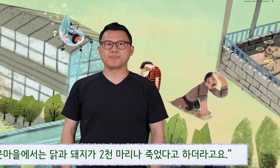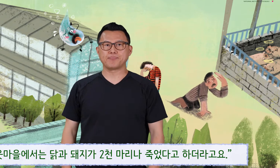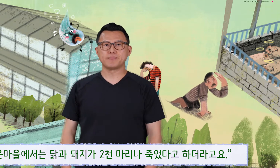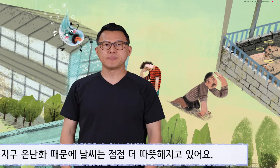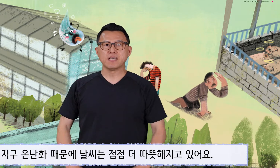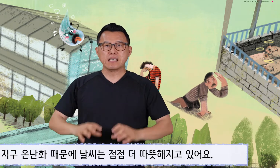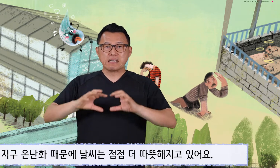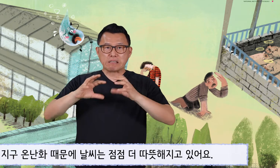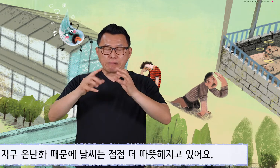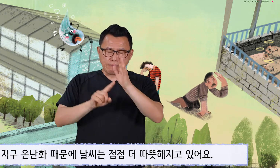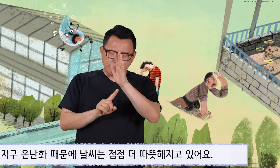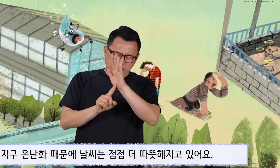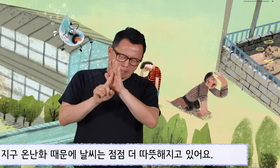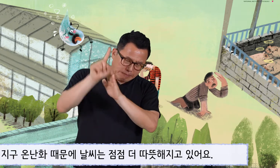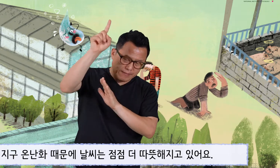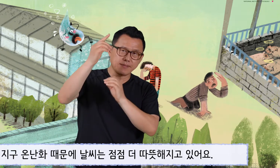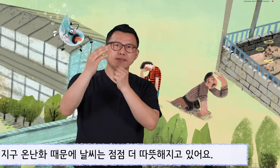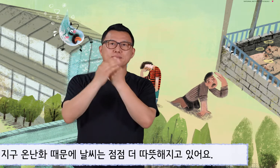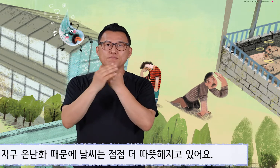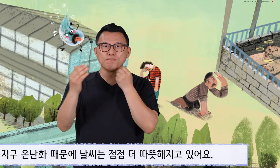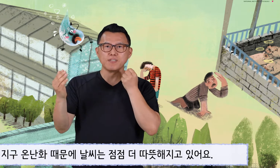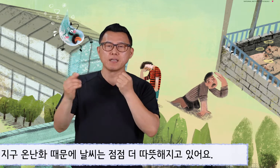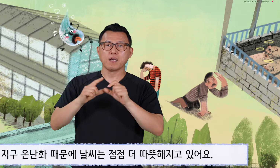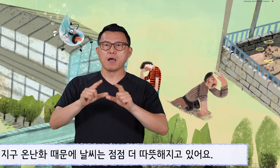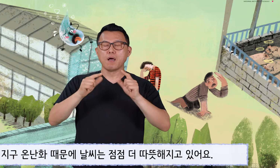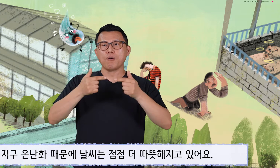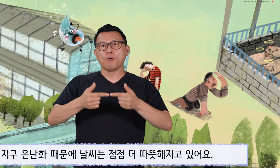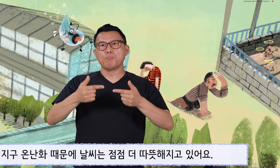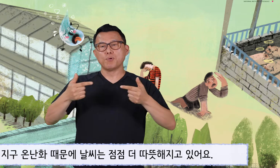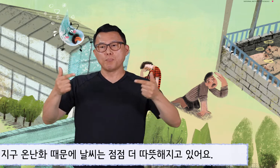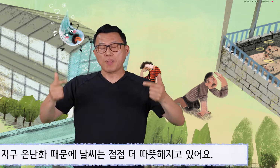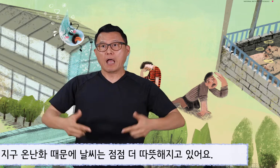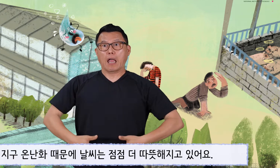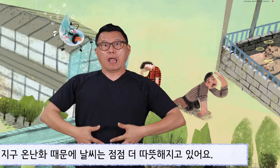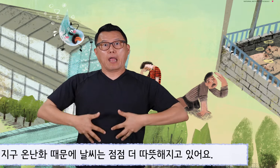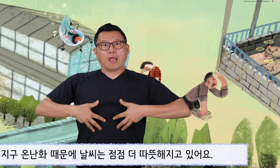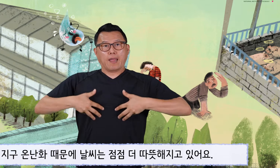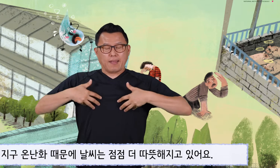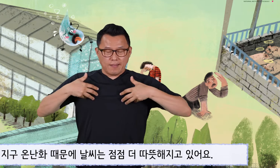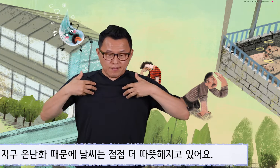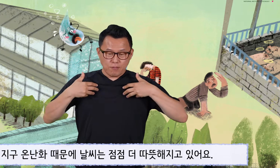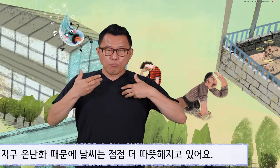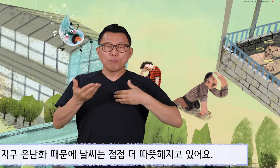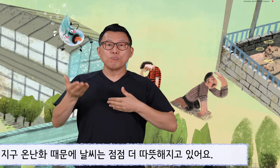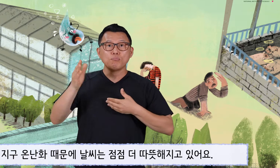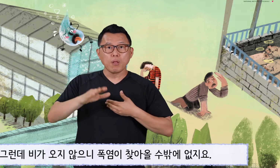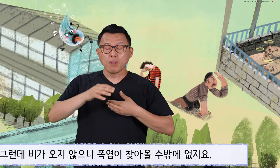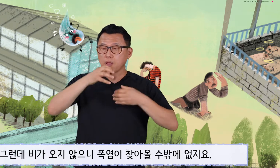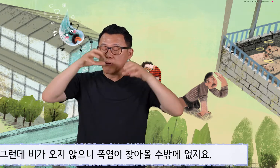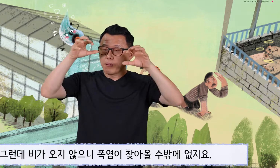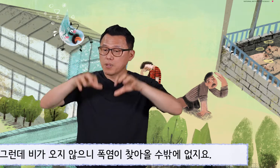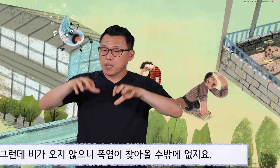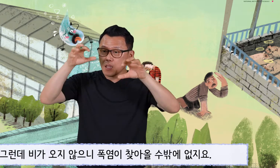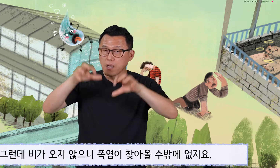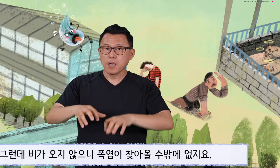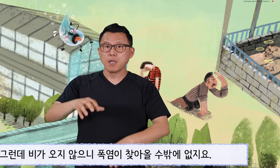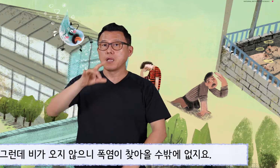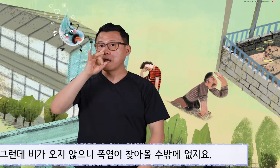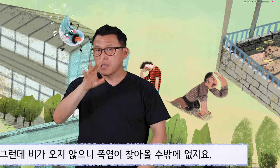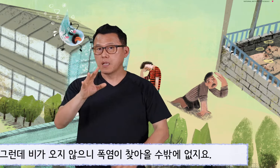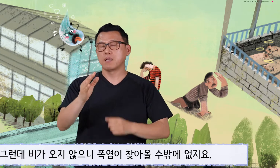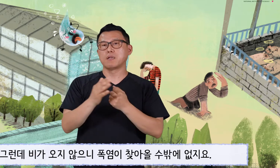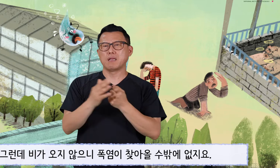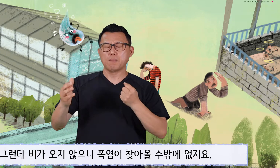하더라고요. 지구온난화 때문에 날씨는 점점 더 따뜻해지고 있어요. 그런데 비가